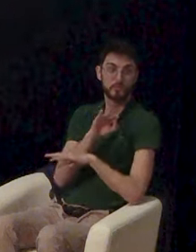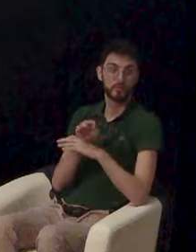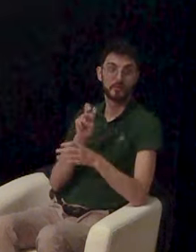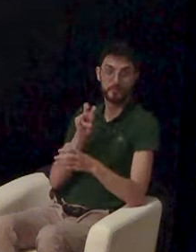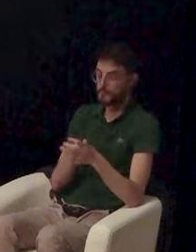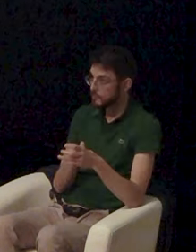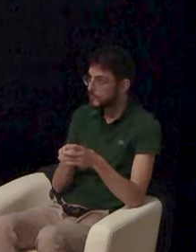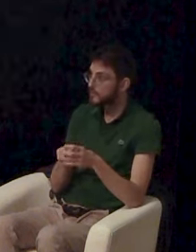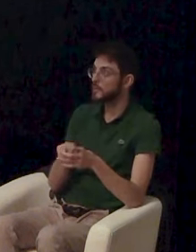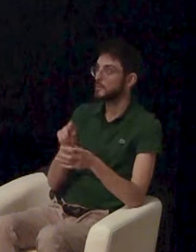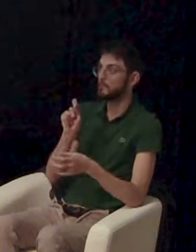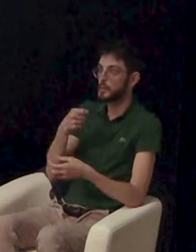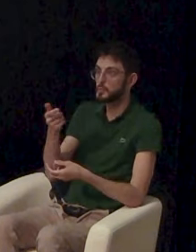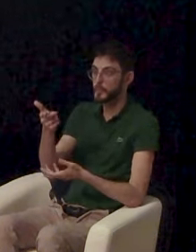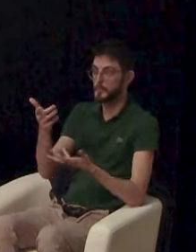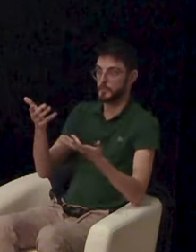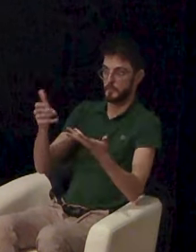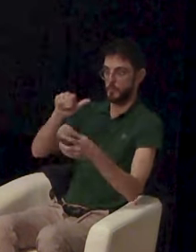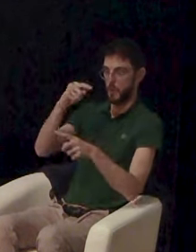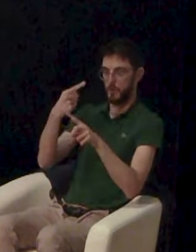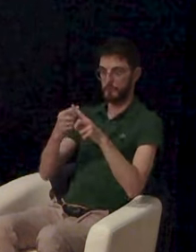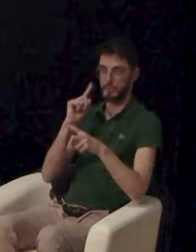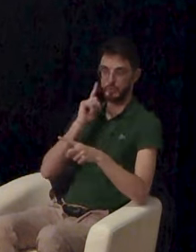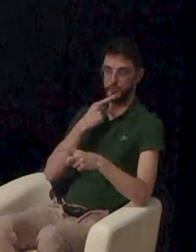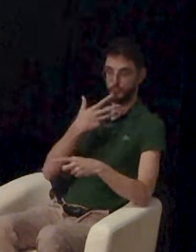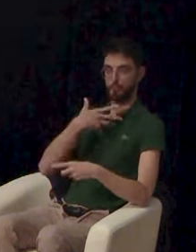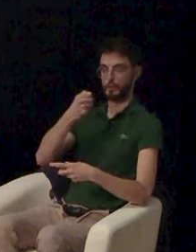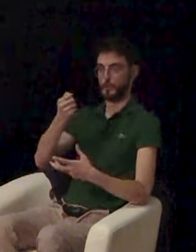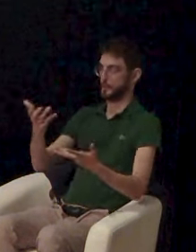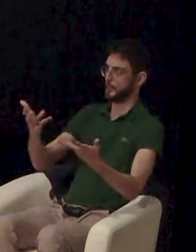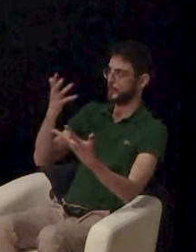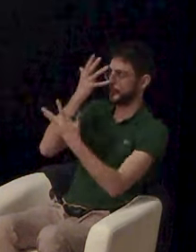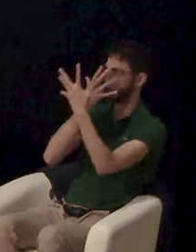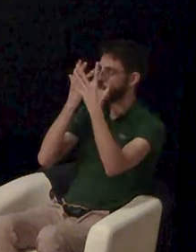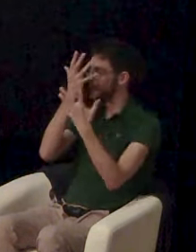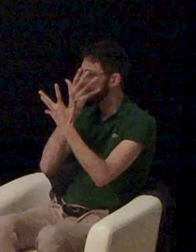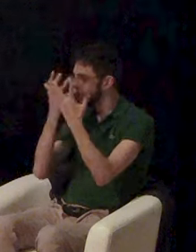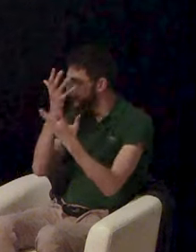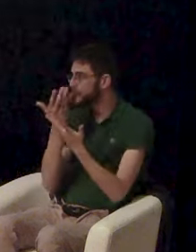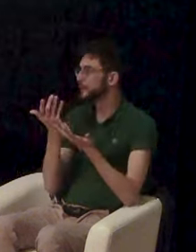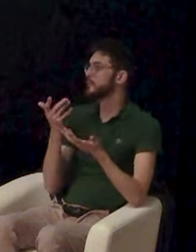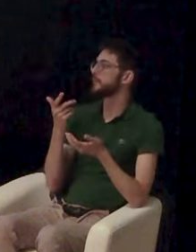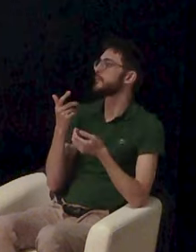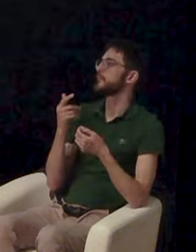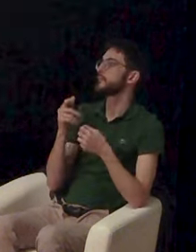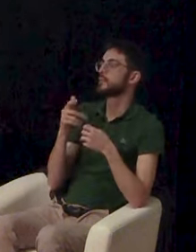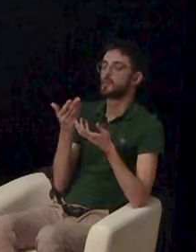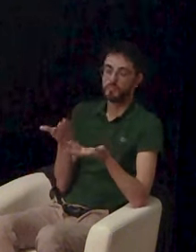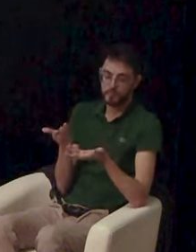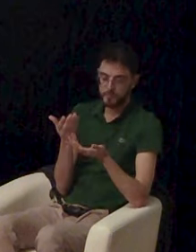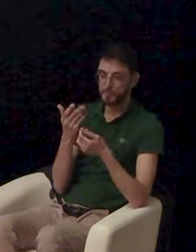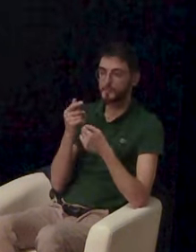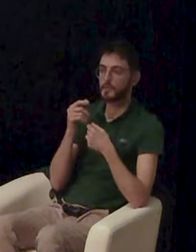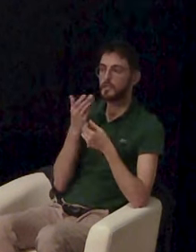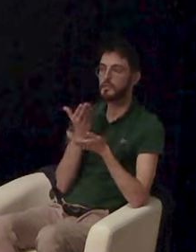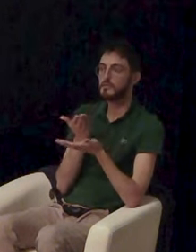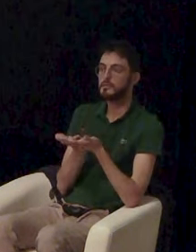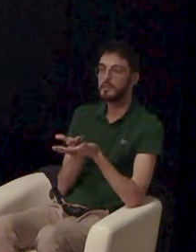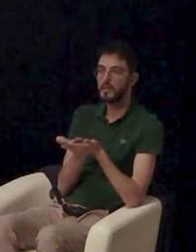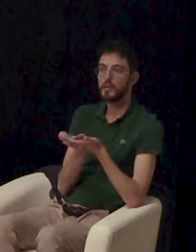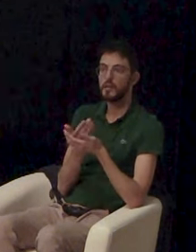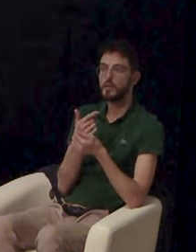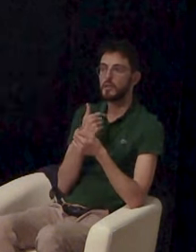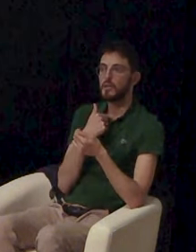face à un problème d'accessibilité à l'université, donc moi j'ai fait mes études, voilà, j'ai réussi à avoir mon diplôme et j'ai